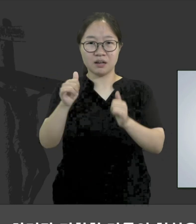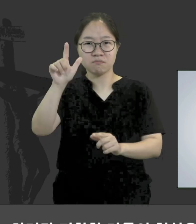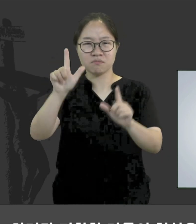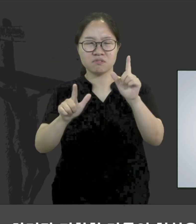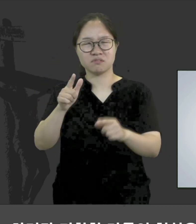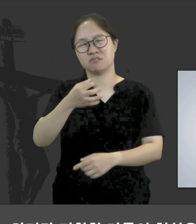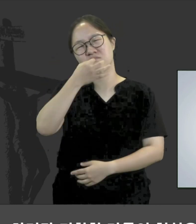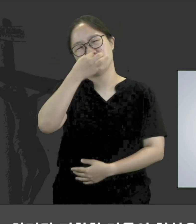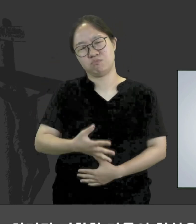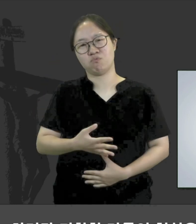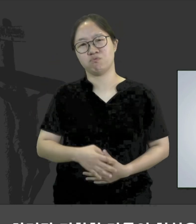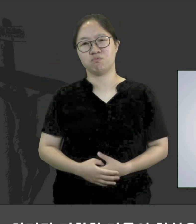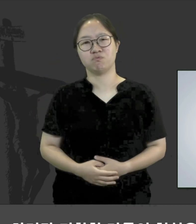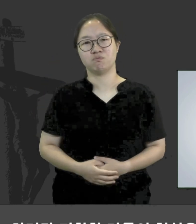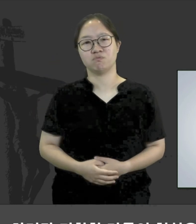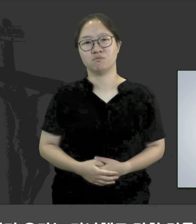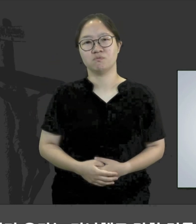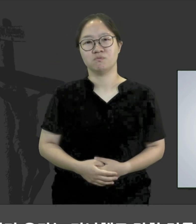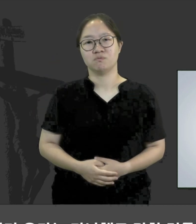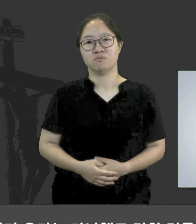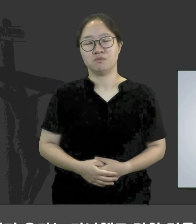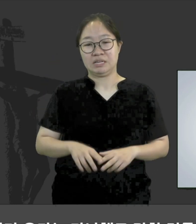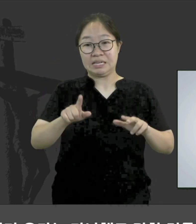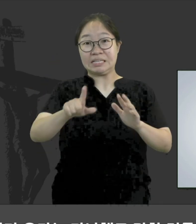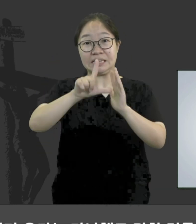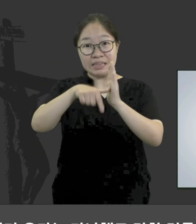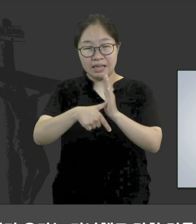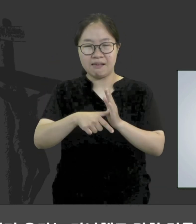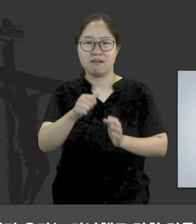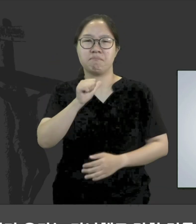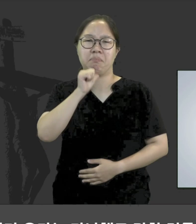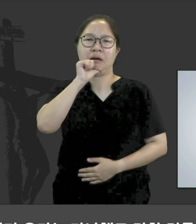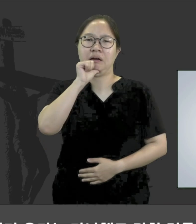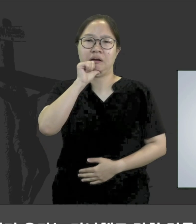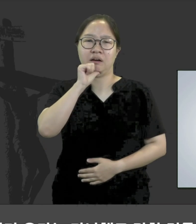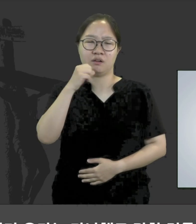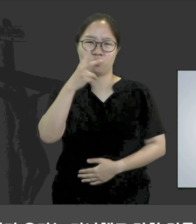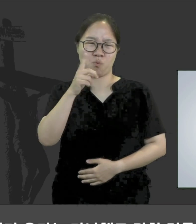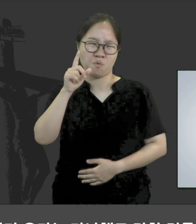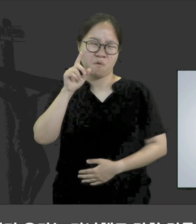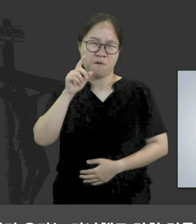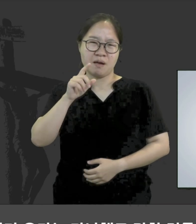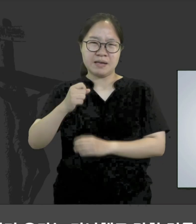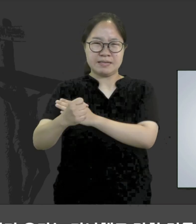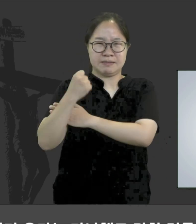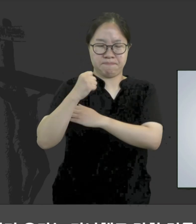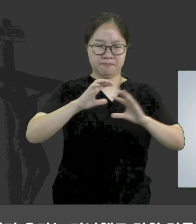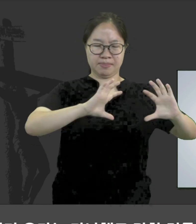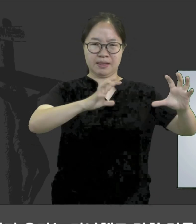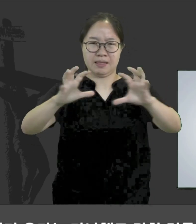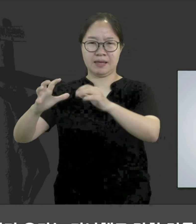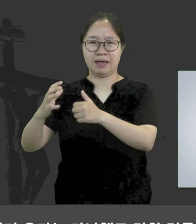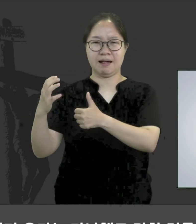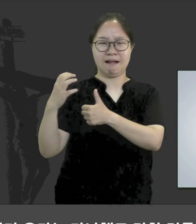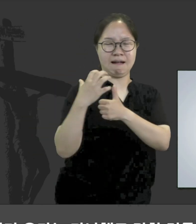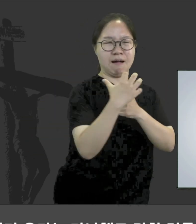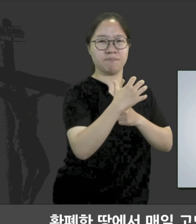현실은 녹록지 않았습니다. 이 시기 유다는 가난했고 강한 적들에게 둘러싸여